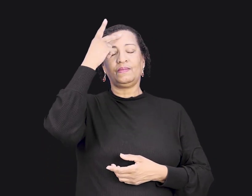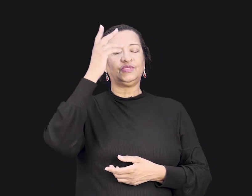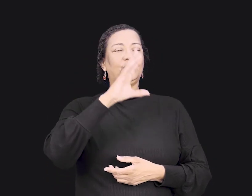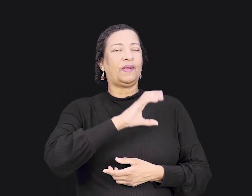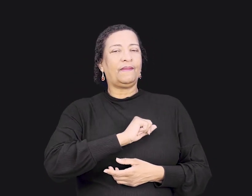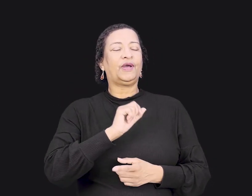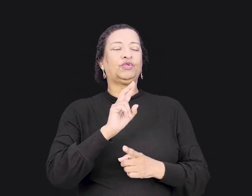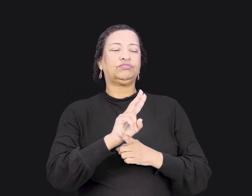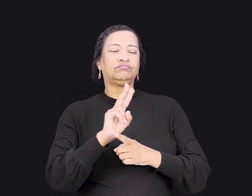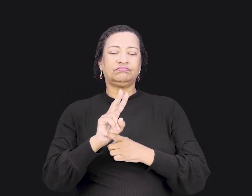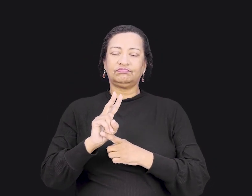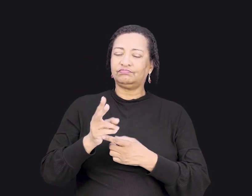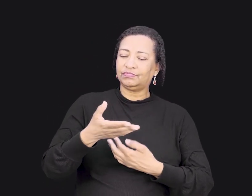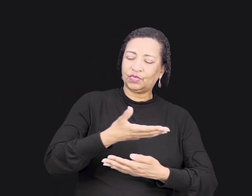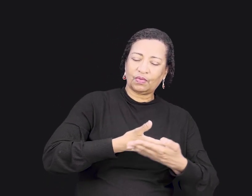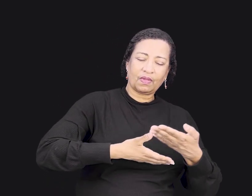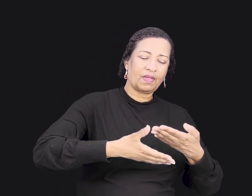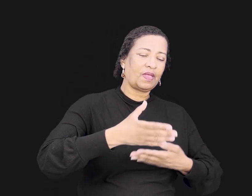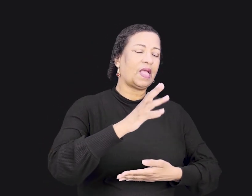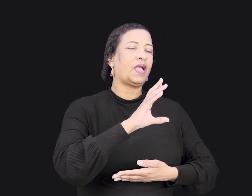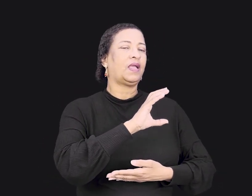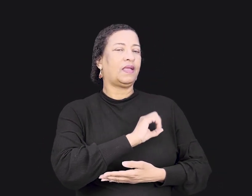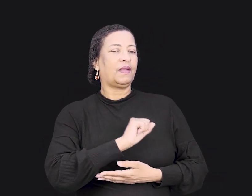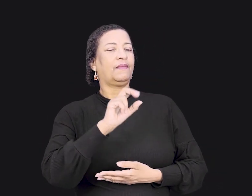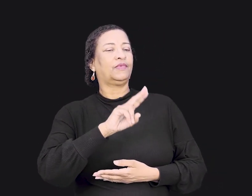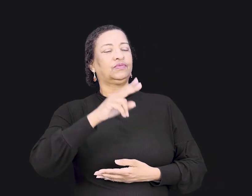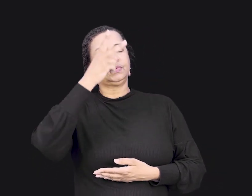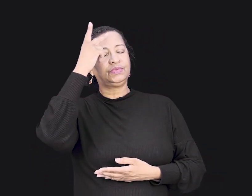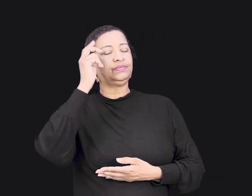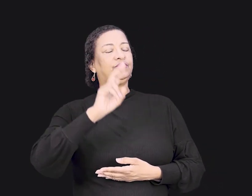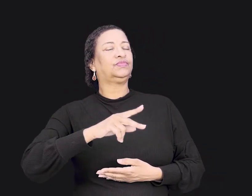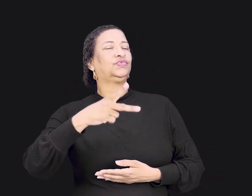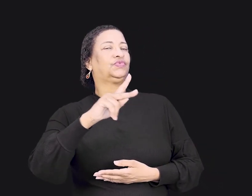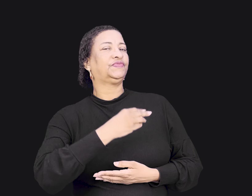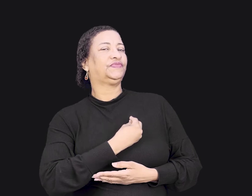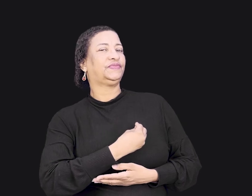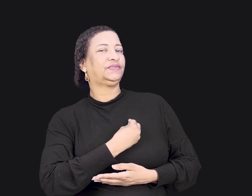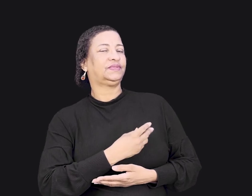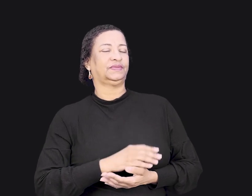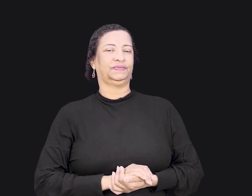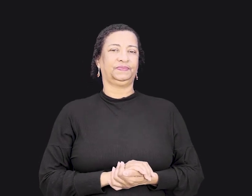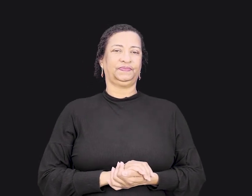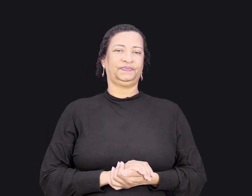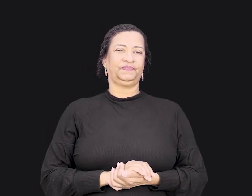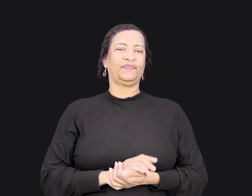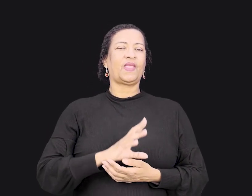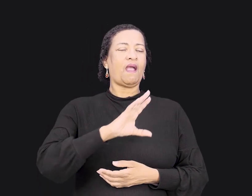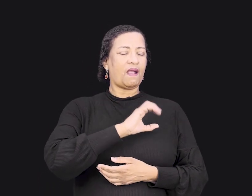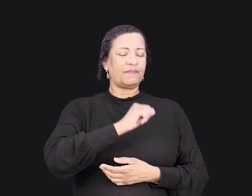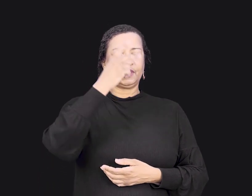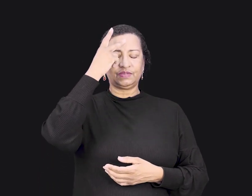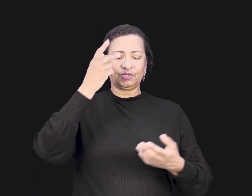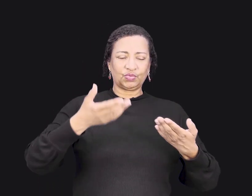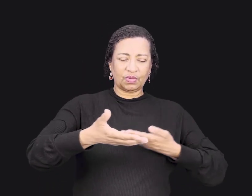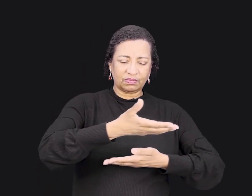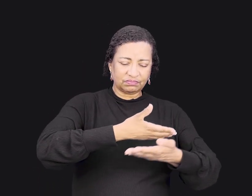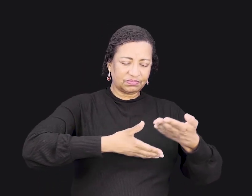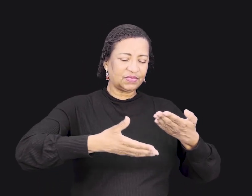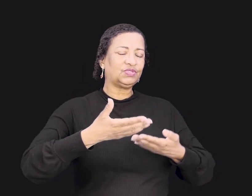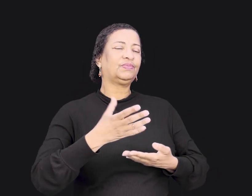caminho e que as ama através de você. Ame aqueles que estão ao seu redor com o amor de Deus. Tente dizer isso a Deus. Hoje